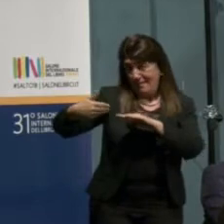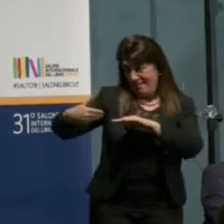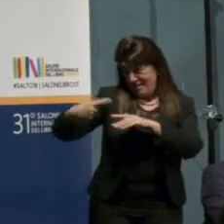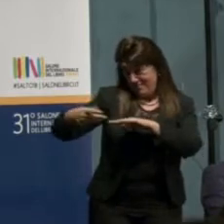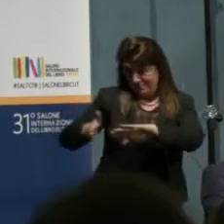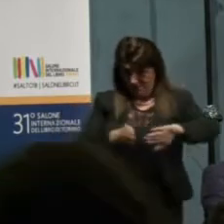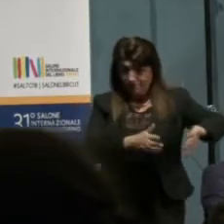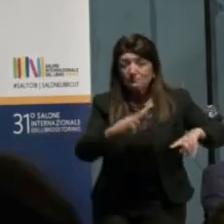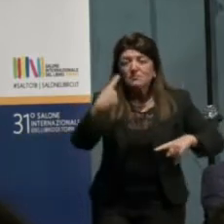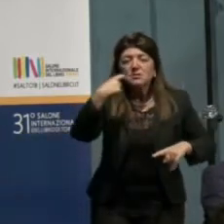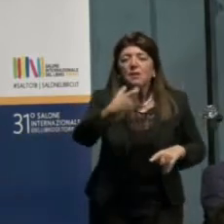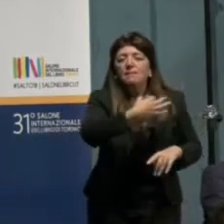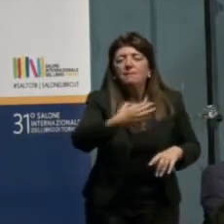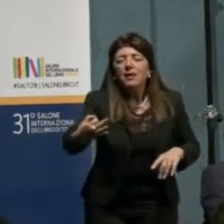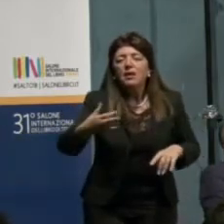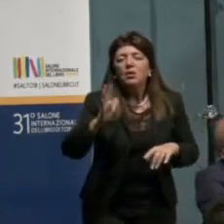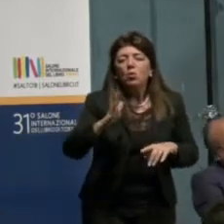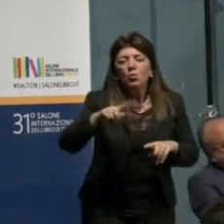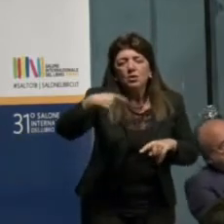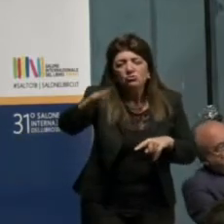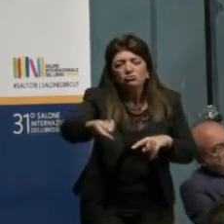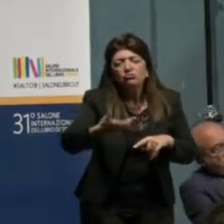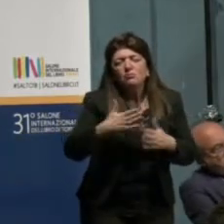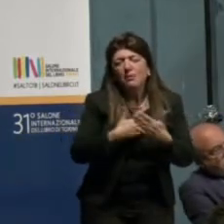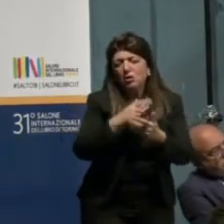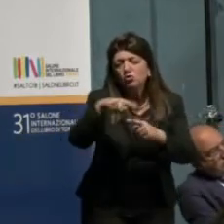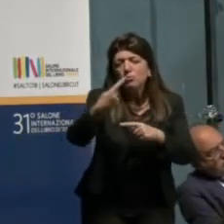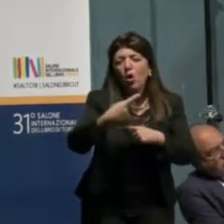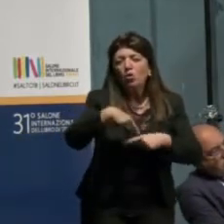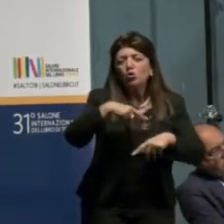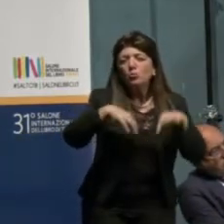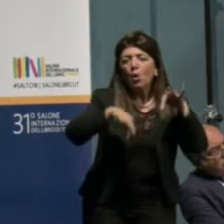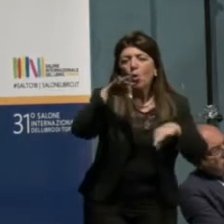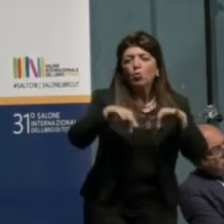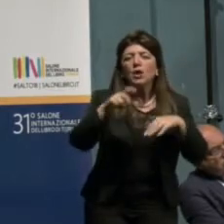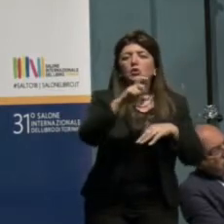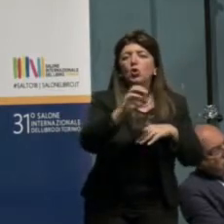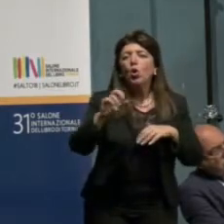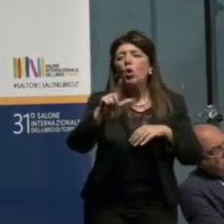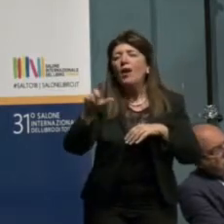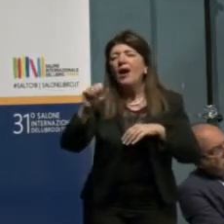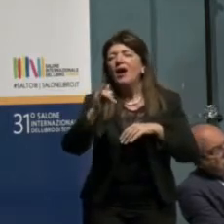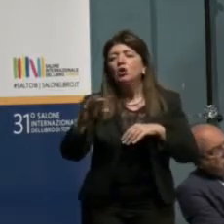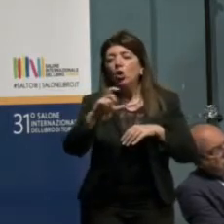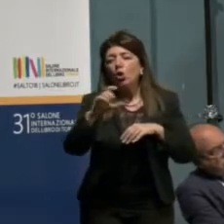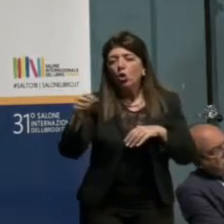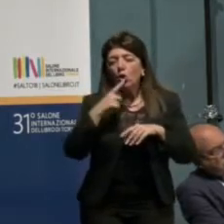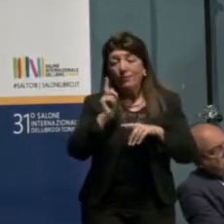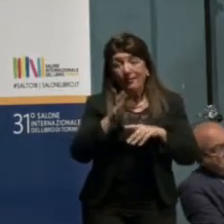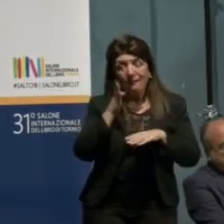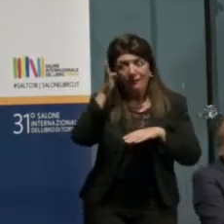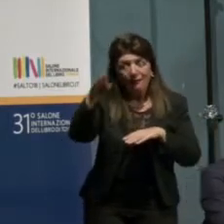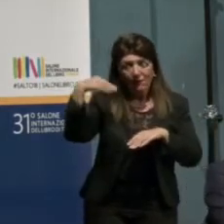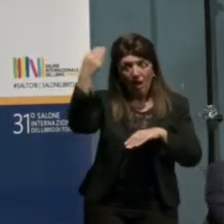il nostro procuratore colaiocco dovrà recarsi dovrebbe recarsi al cairo per visionare finalmente